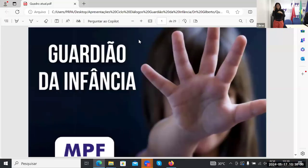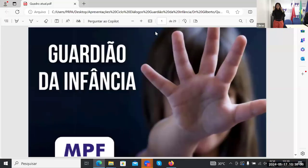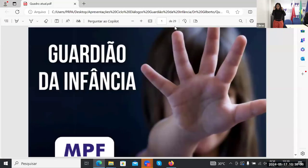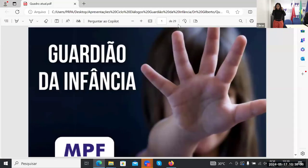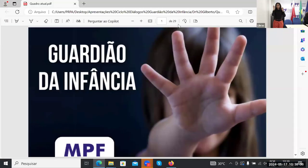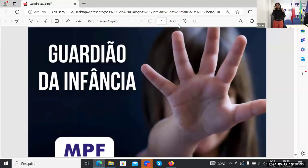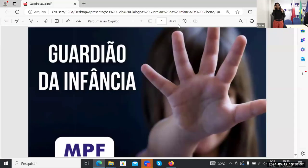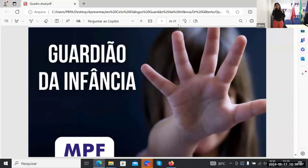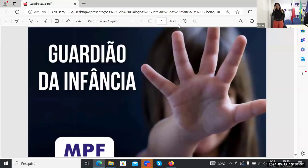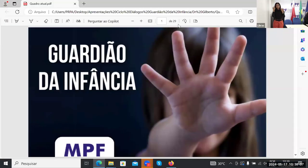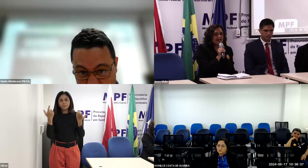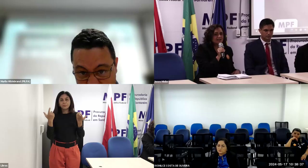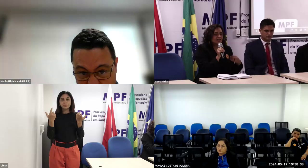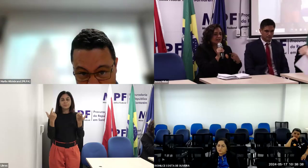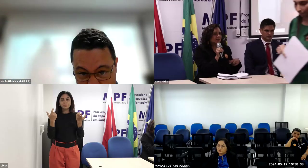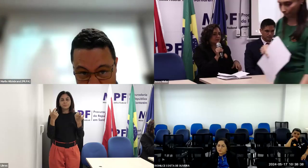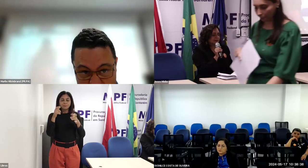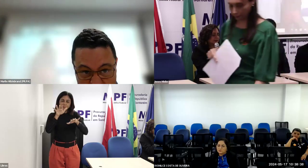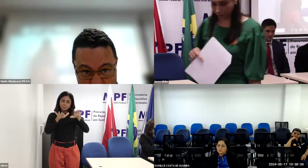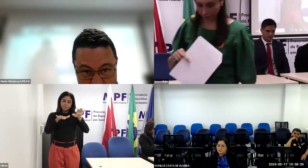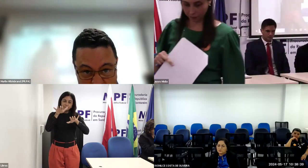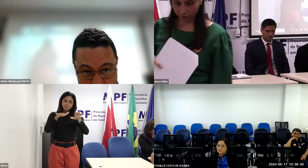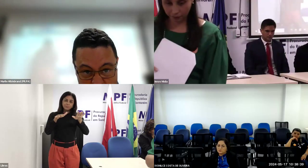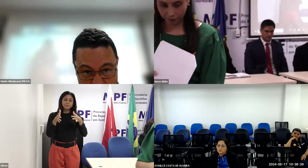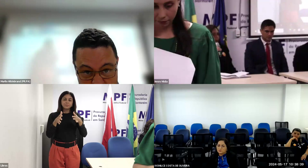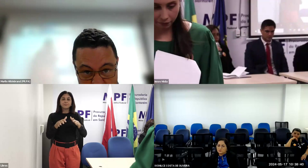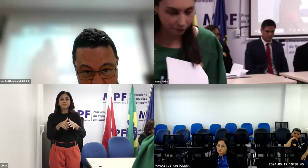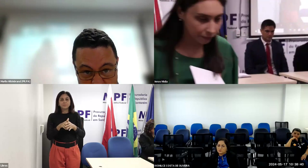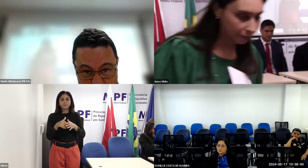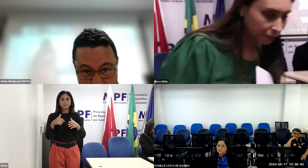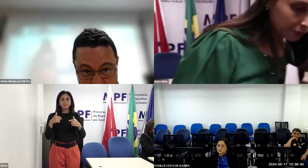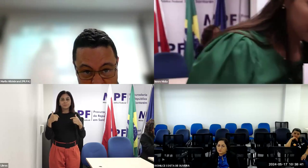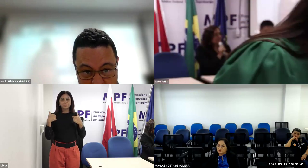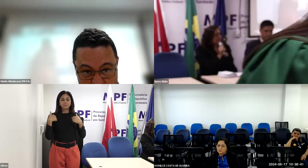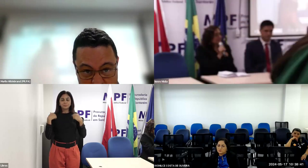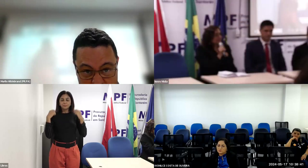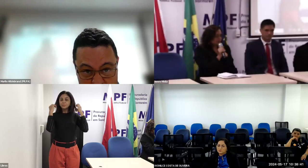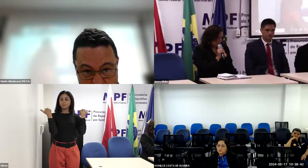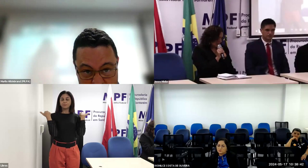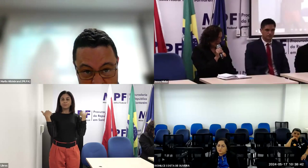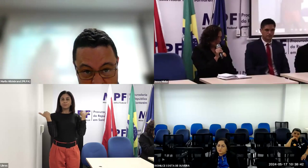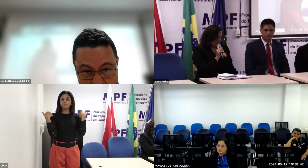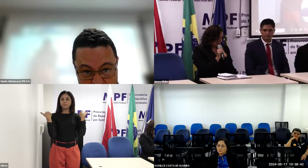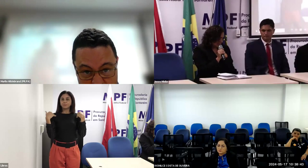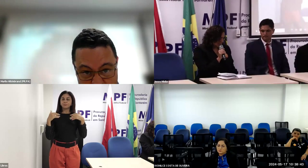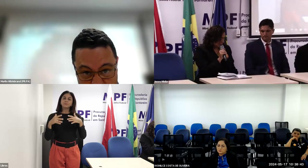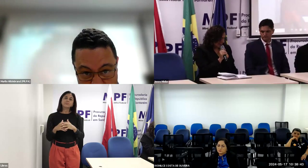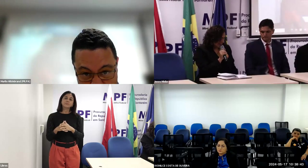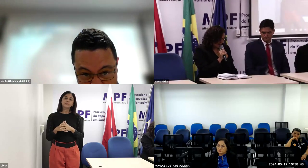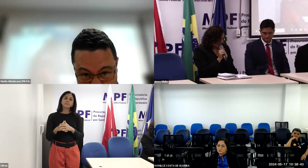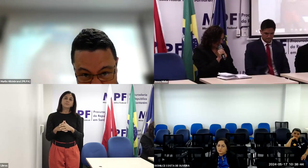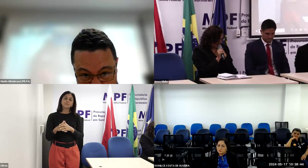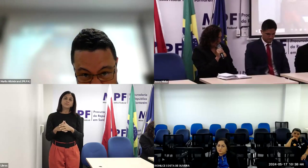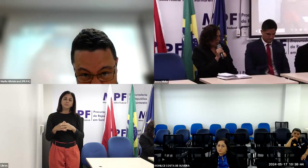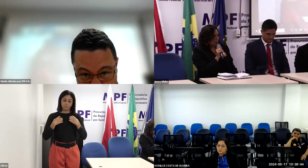eh castanho Na verdade até a altura do do ombro e utilizo um